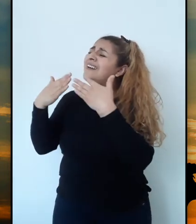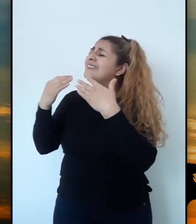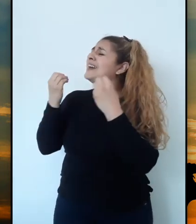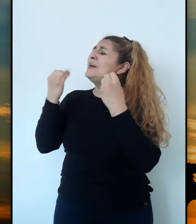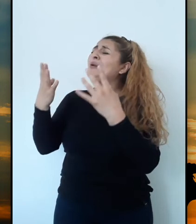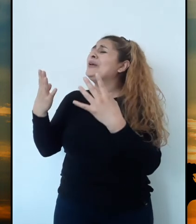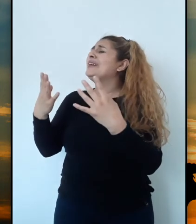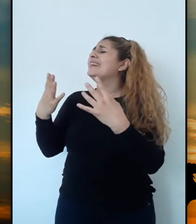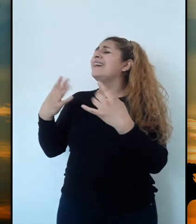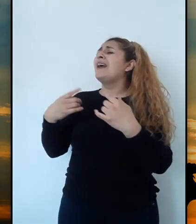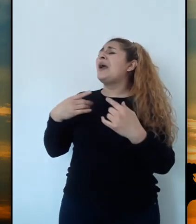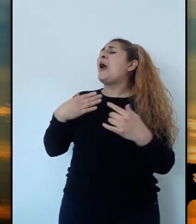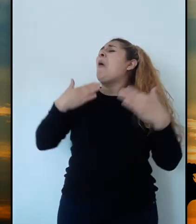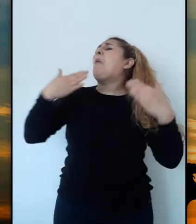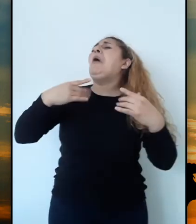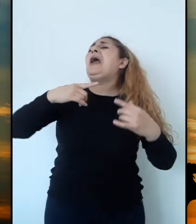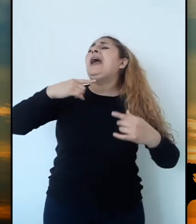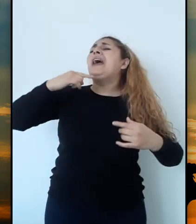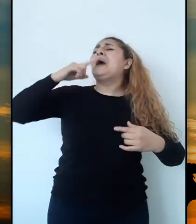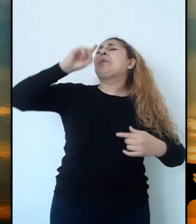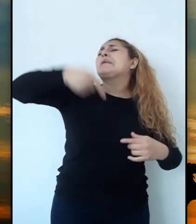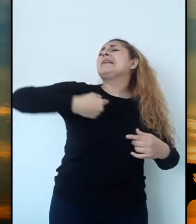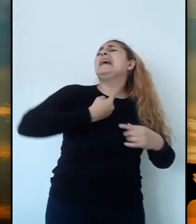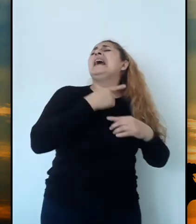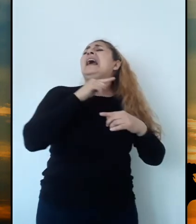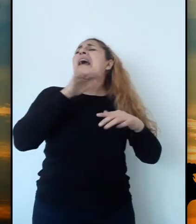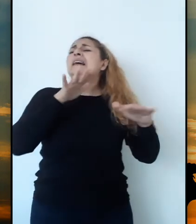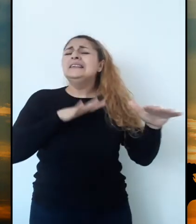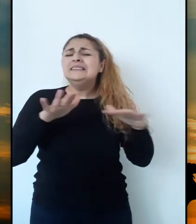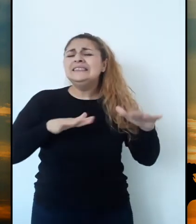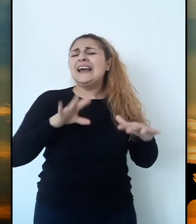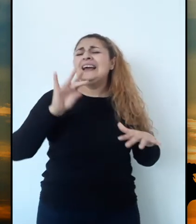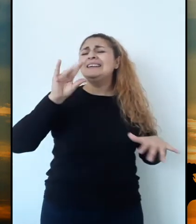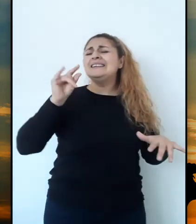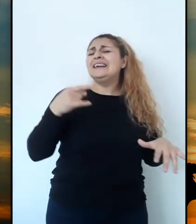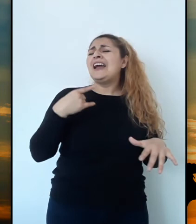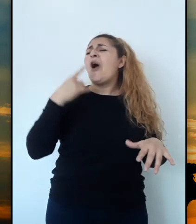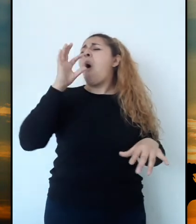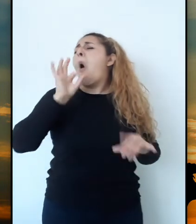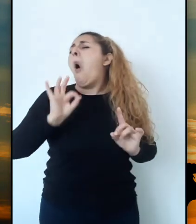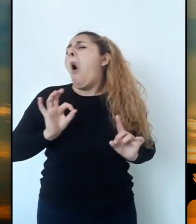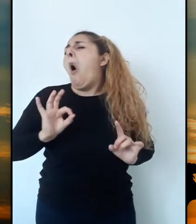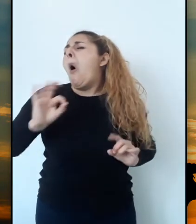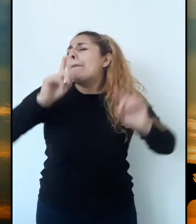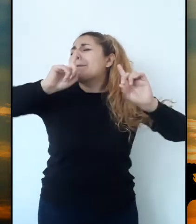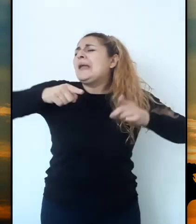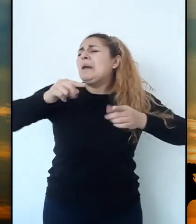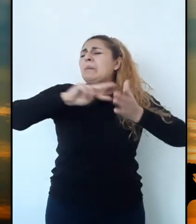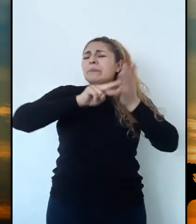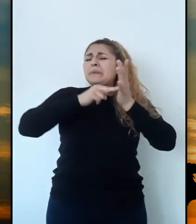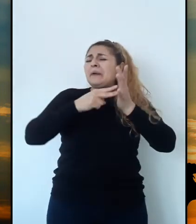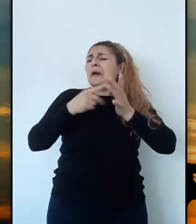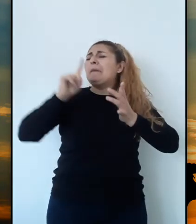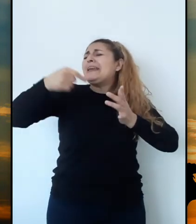le mal en bien. Tú eres el que cambia las cosas malas para nuestro bien. Que nous